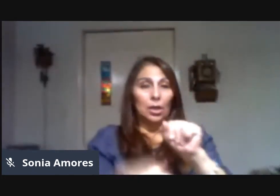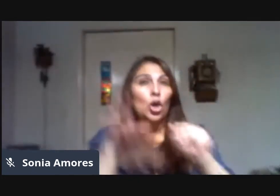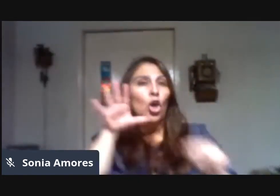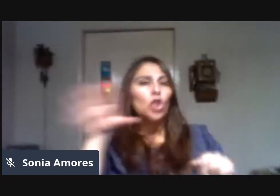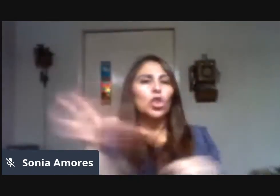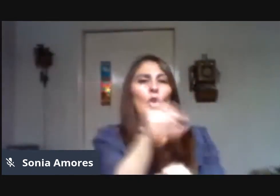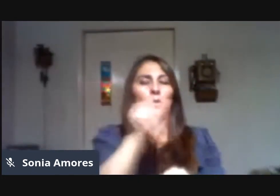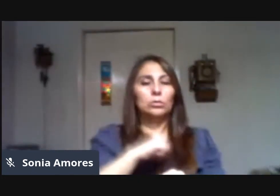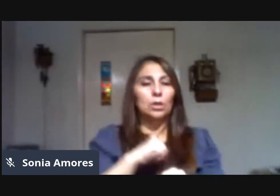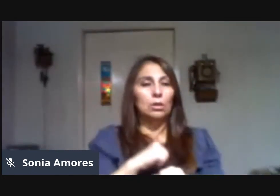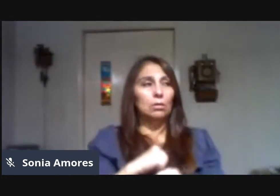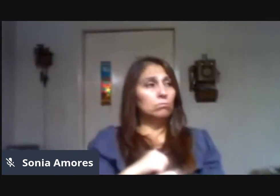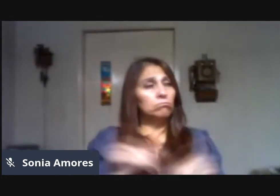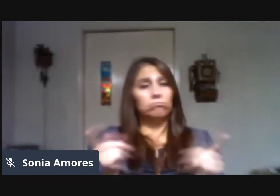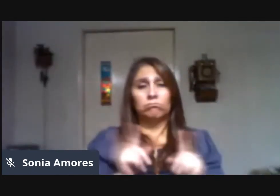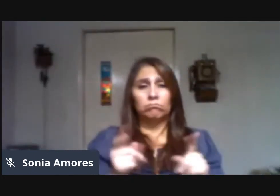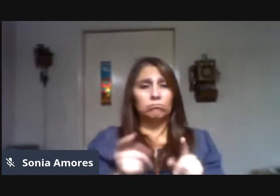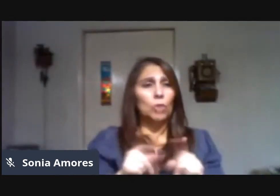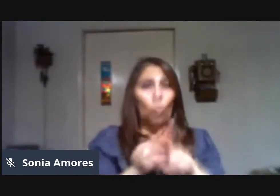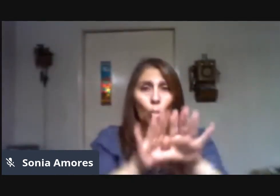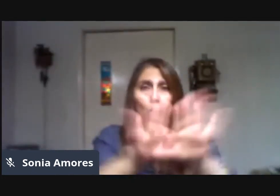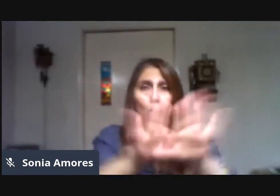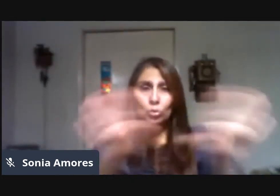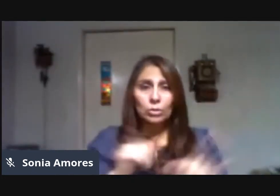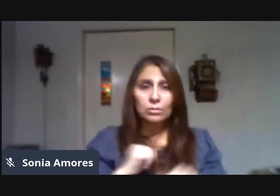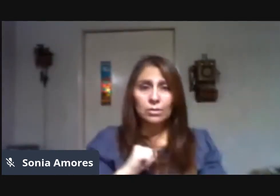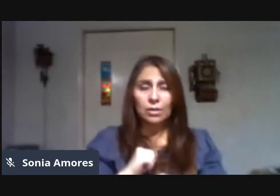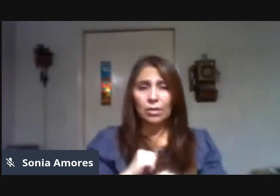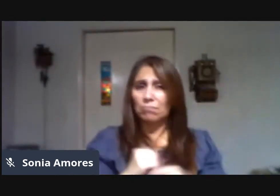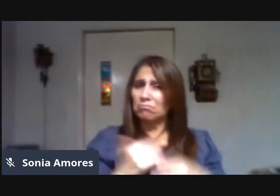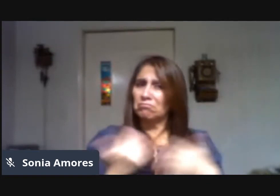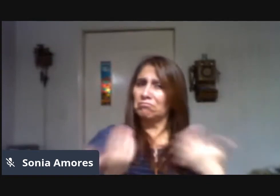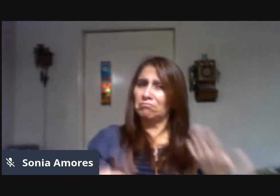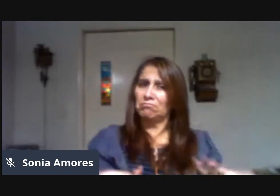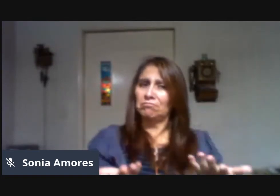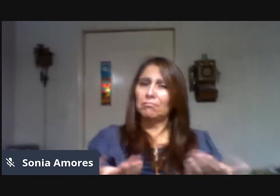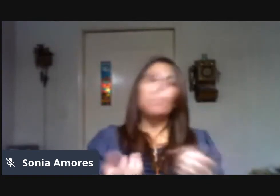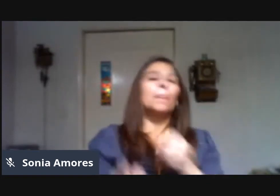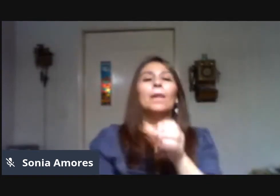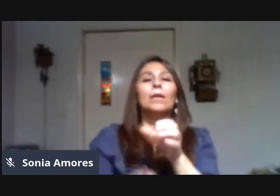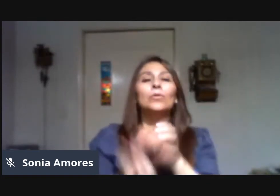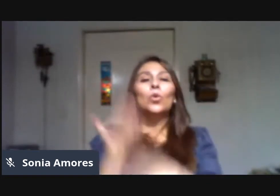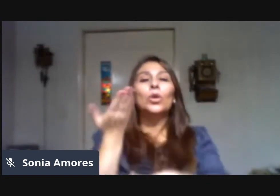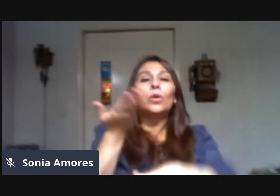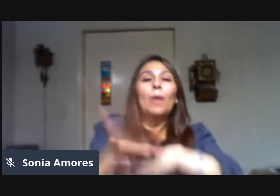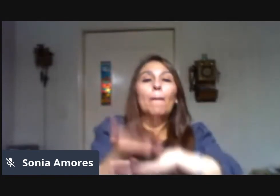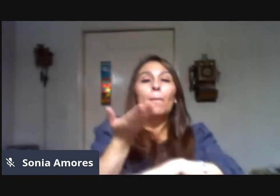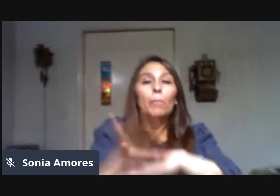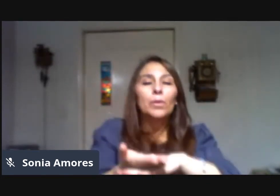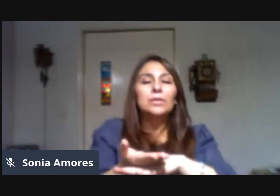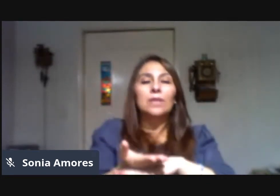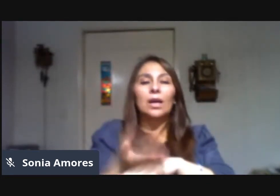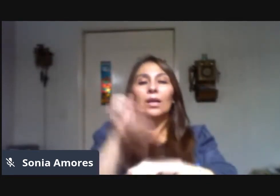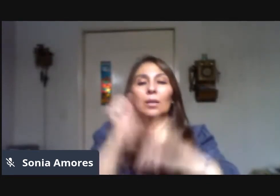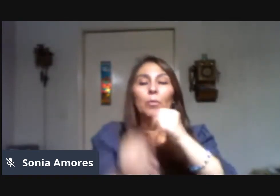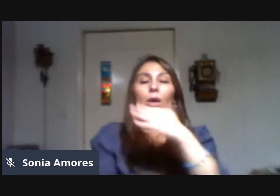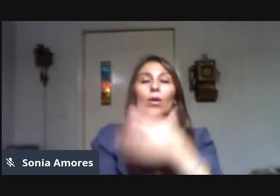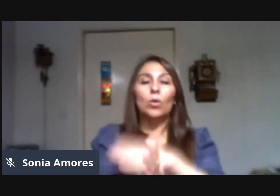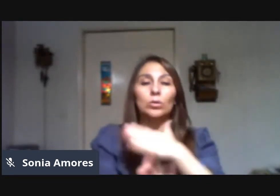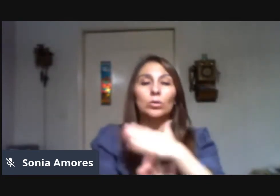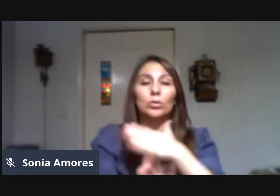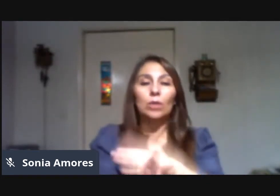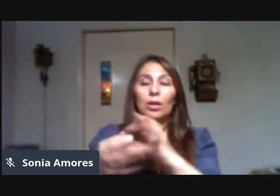¿Cuántos de ustedes tienen terrazas? Es decir, crear una propuesta sustentable de la mano del campesinado,